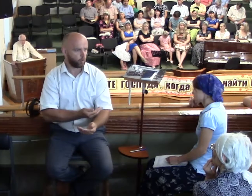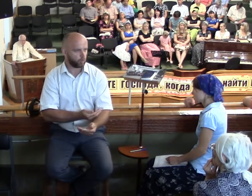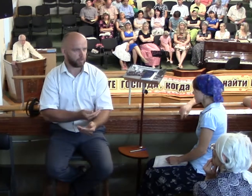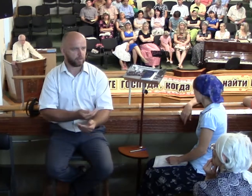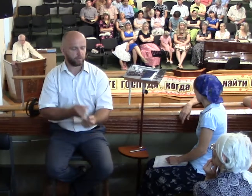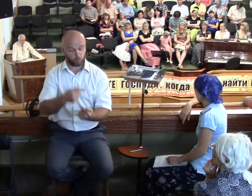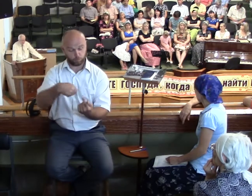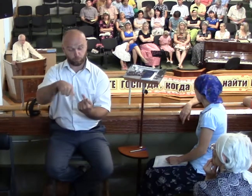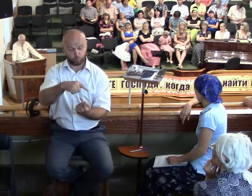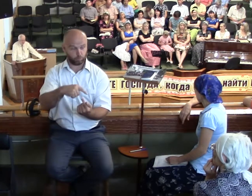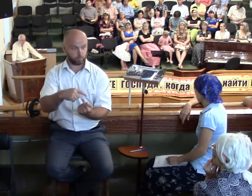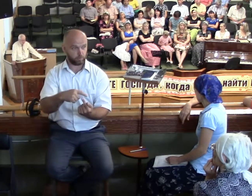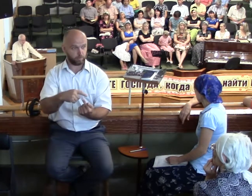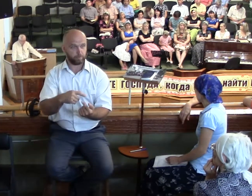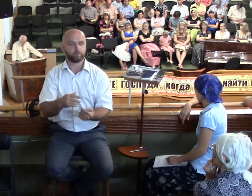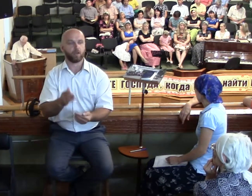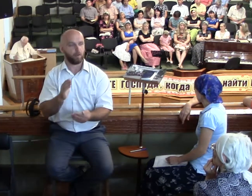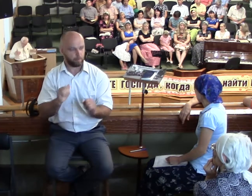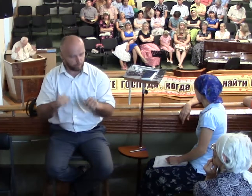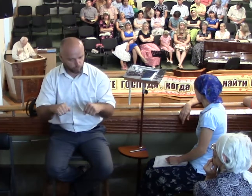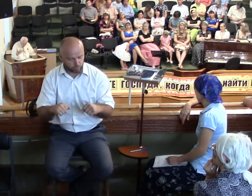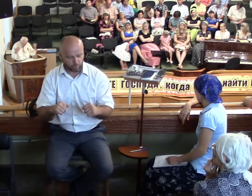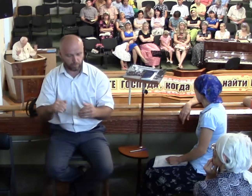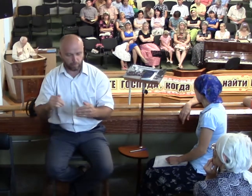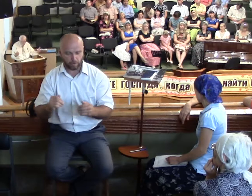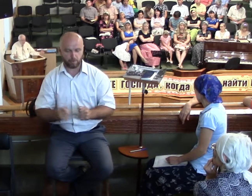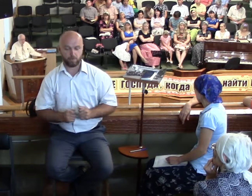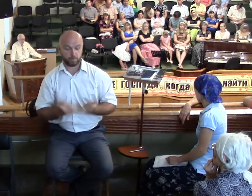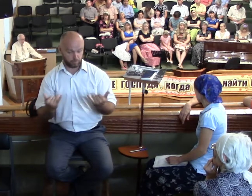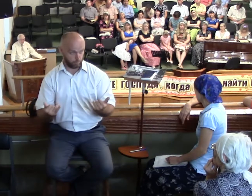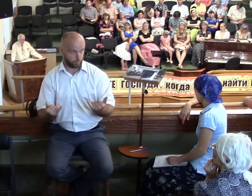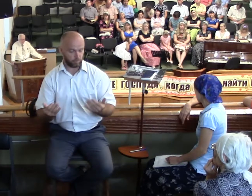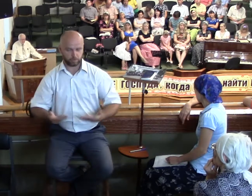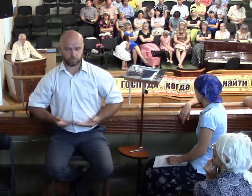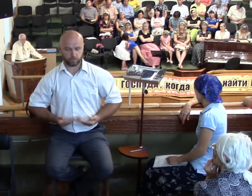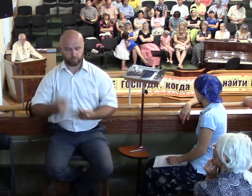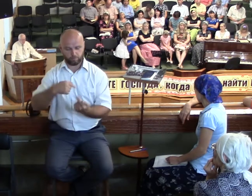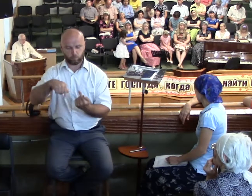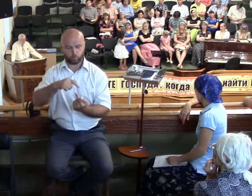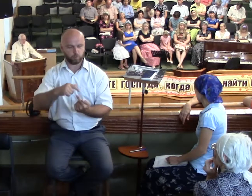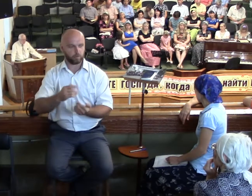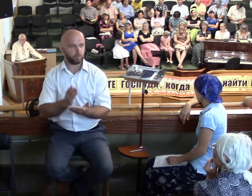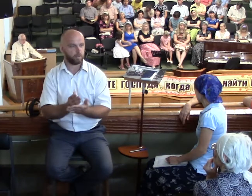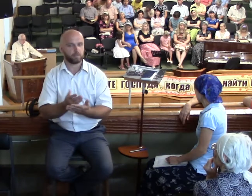этим мы утешаем друг друга, что в вечности потом мы имеем нечто